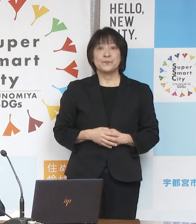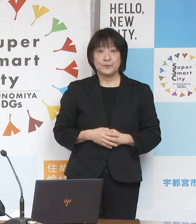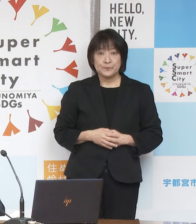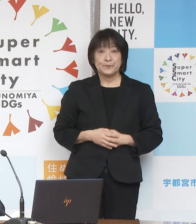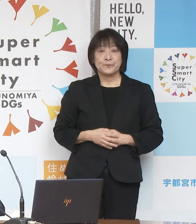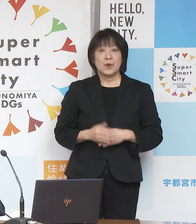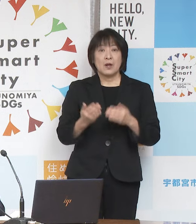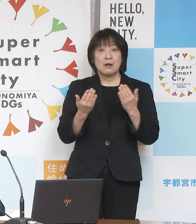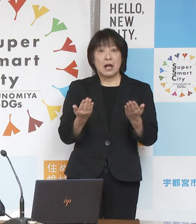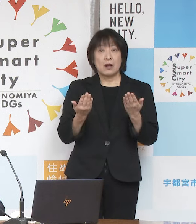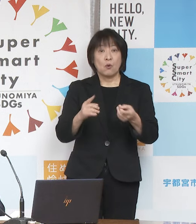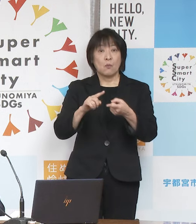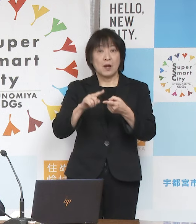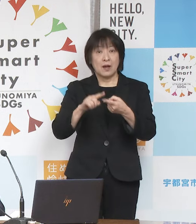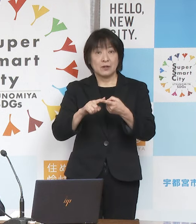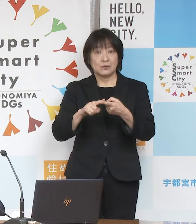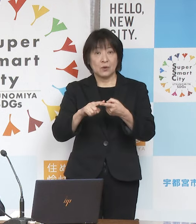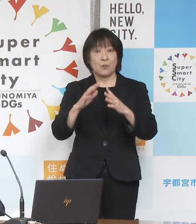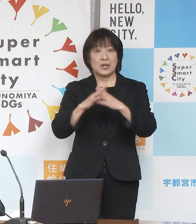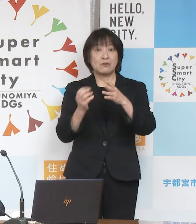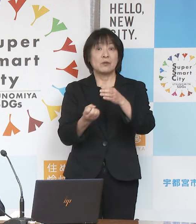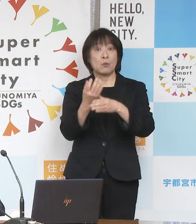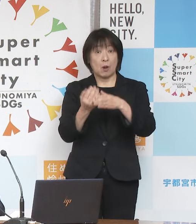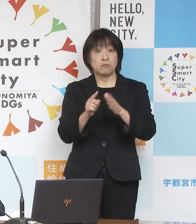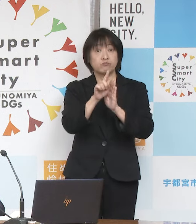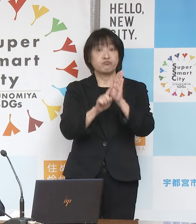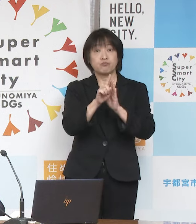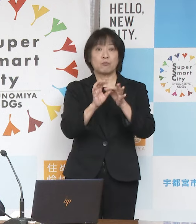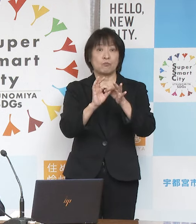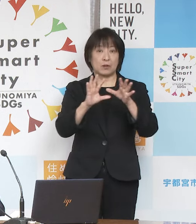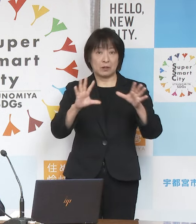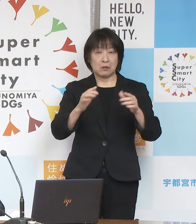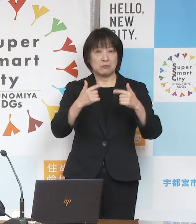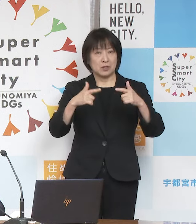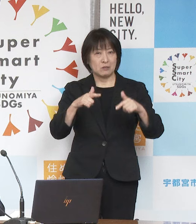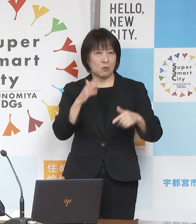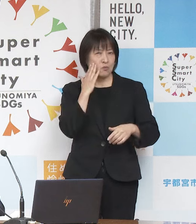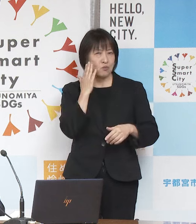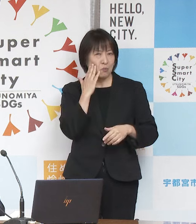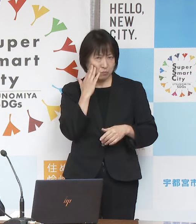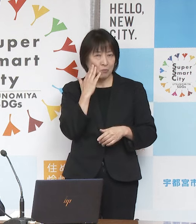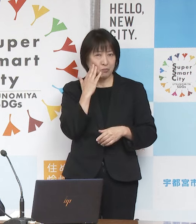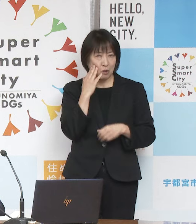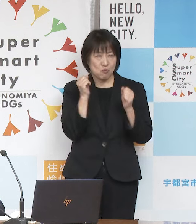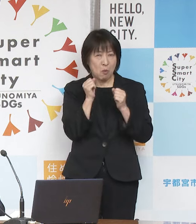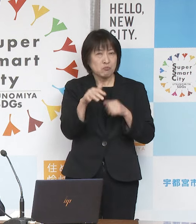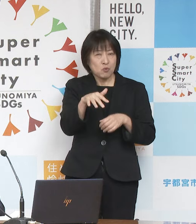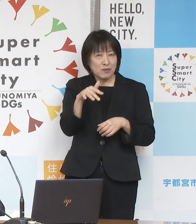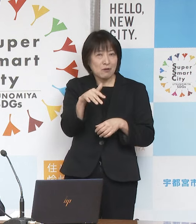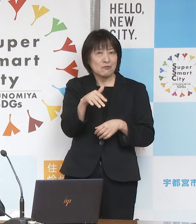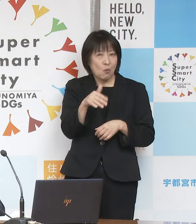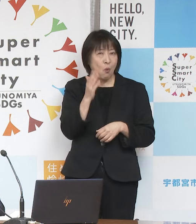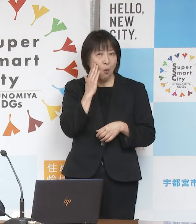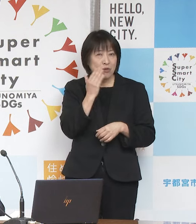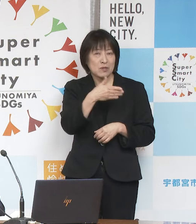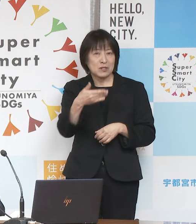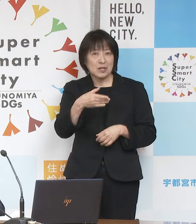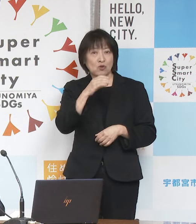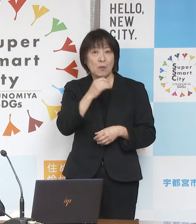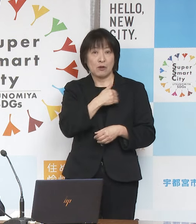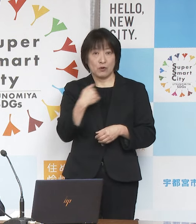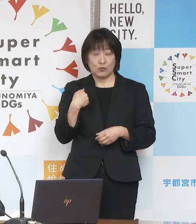学校版宮野泉は気温によらずいつでも冷たくて美味しい水を飲める直結給水